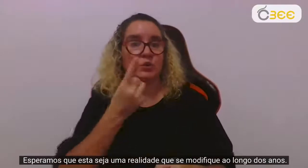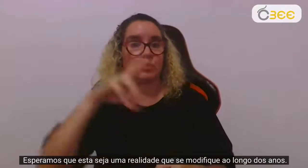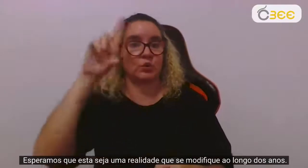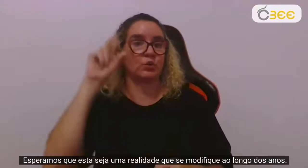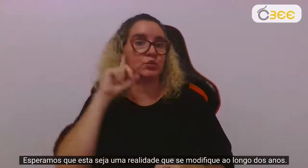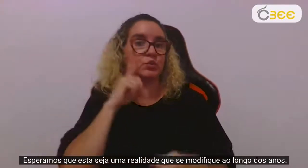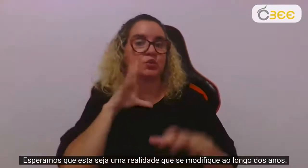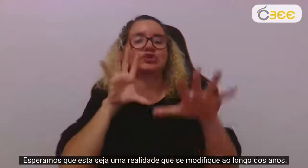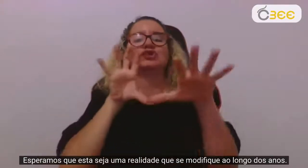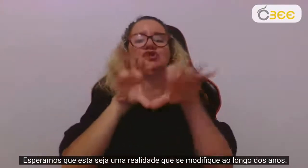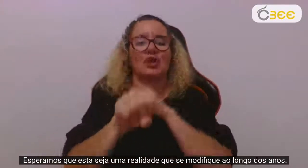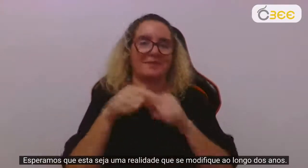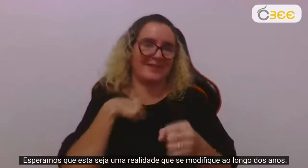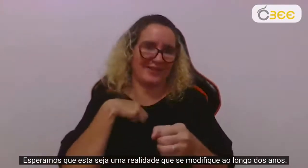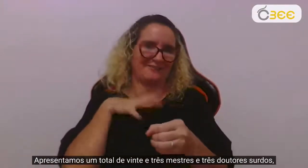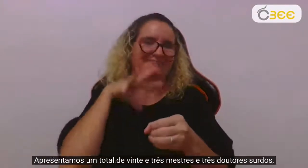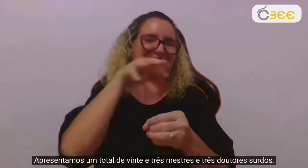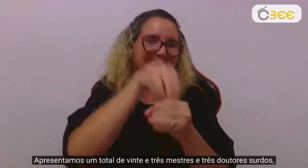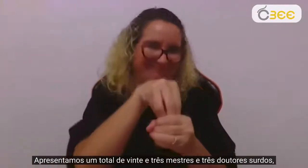longo dos anos.